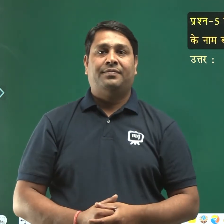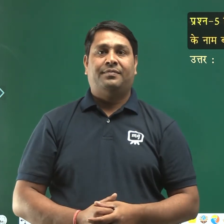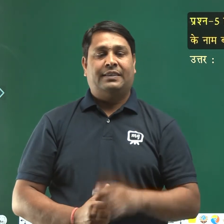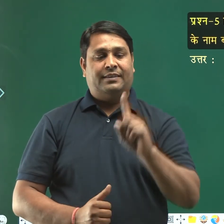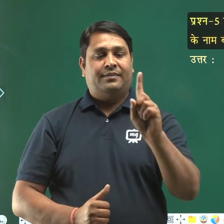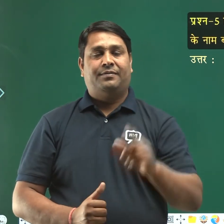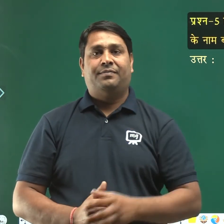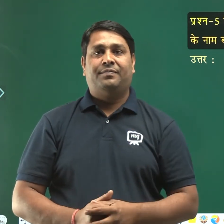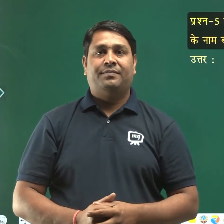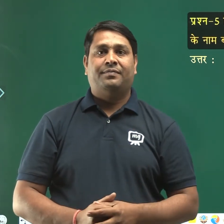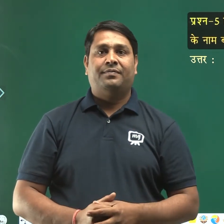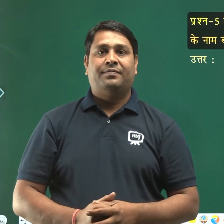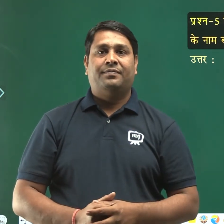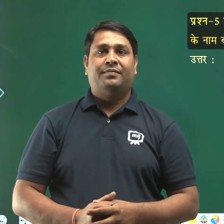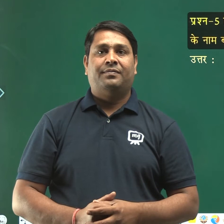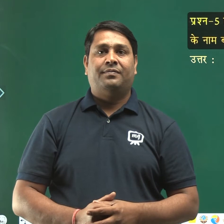1,